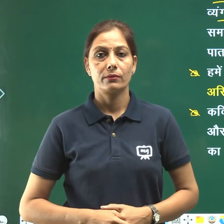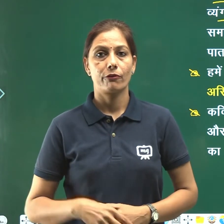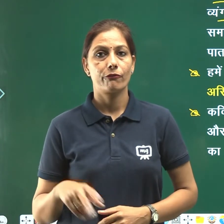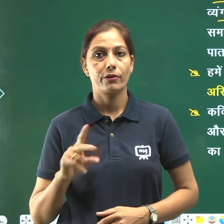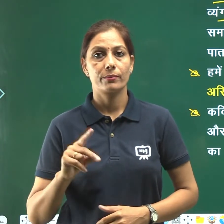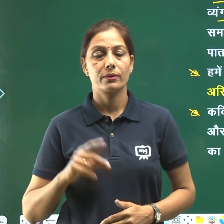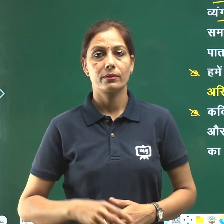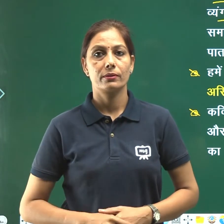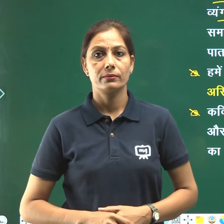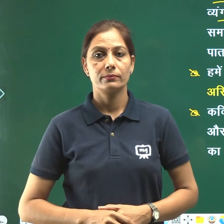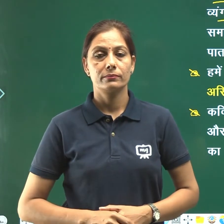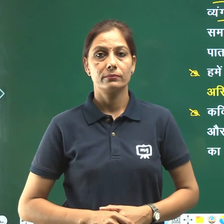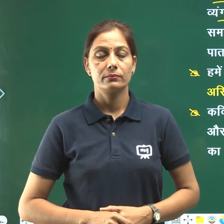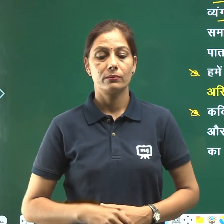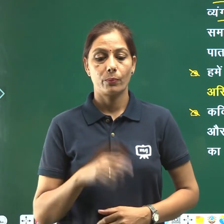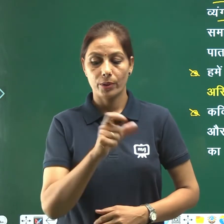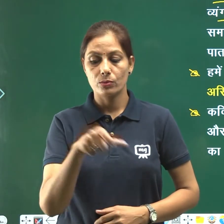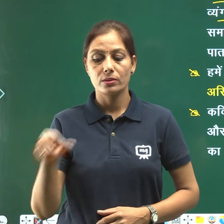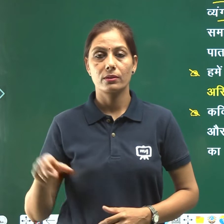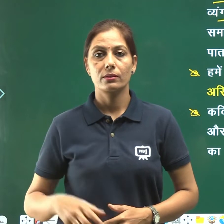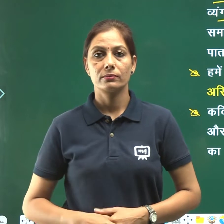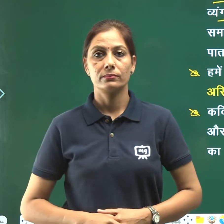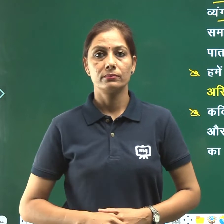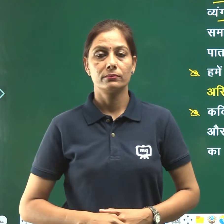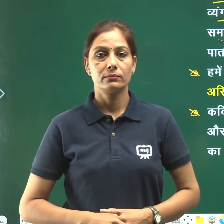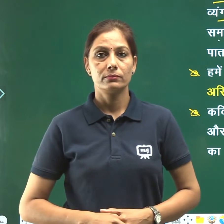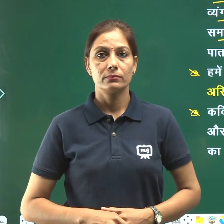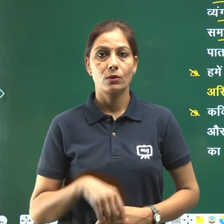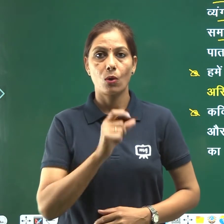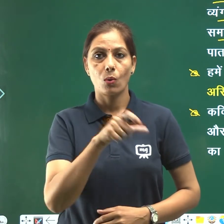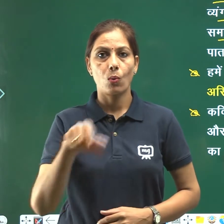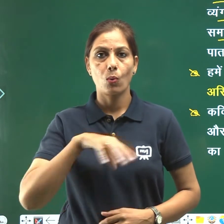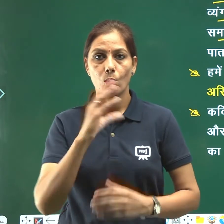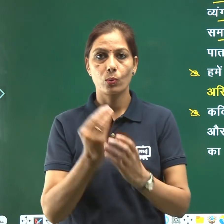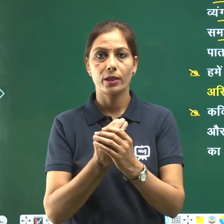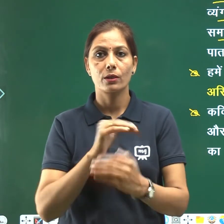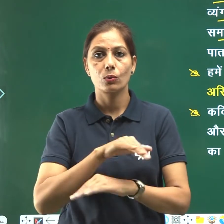फिर भी मनुष्य समाज से